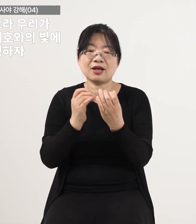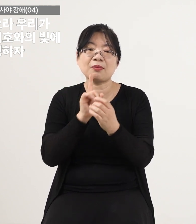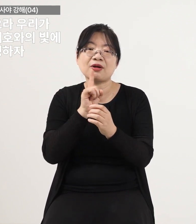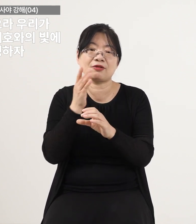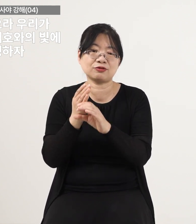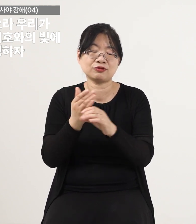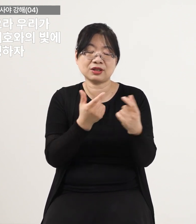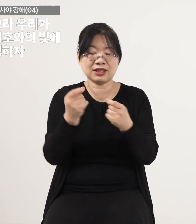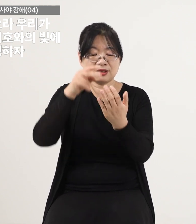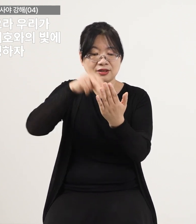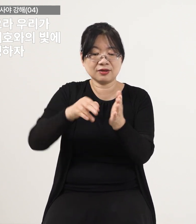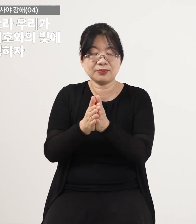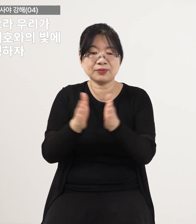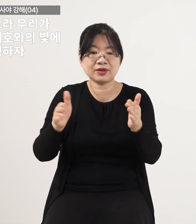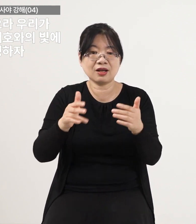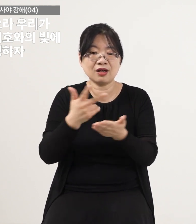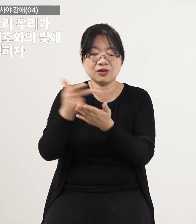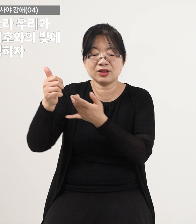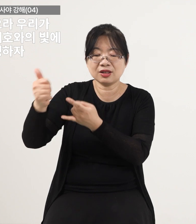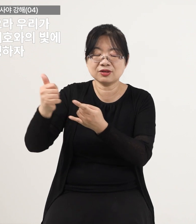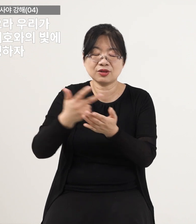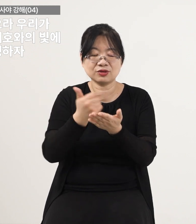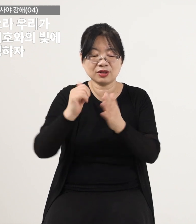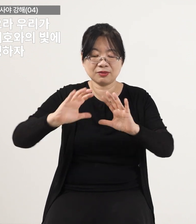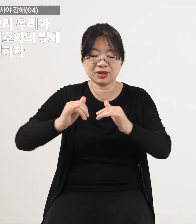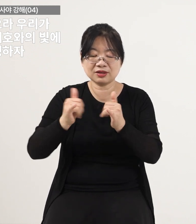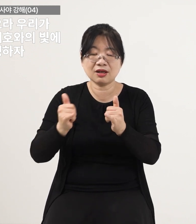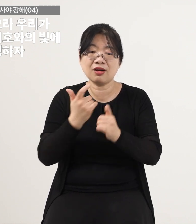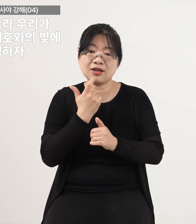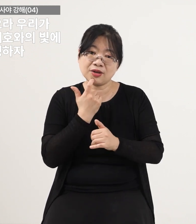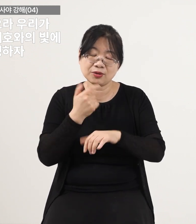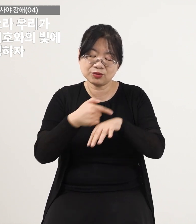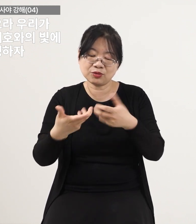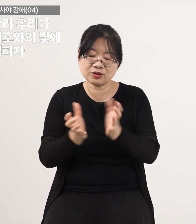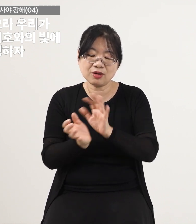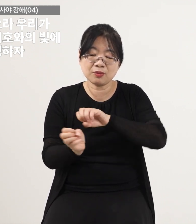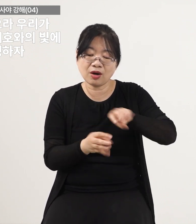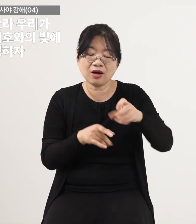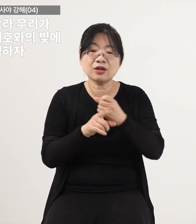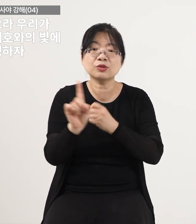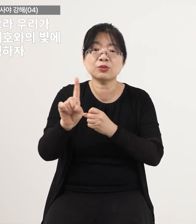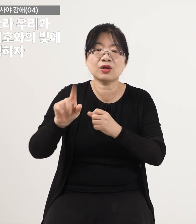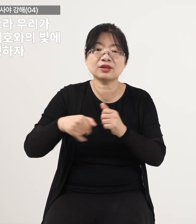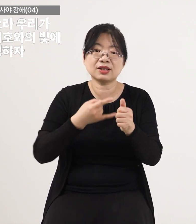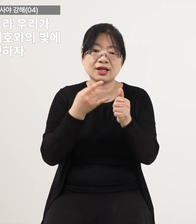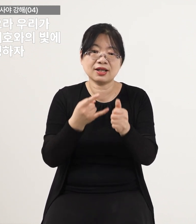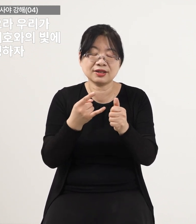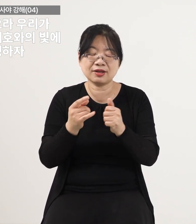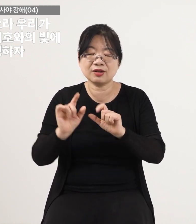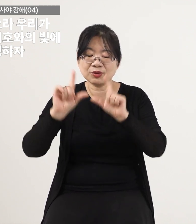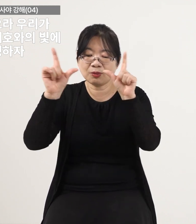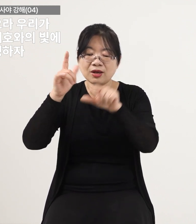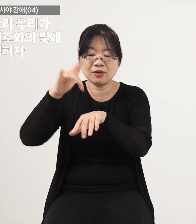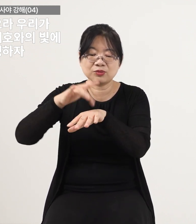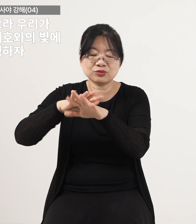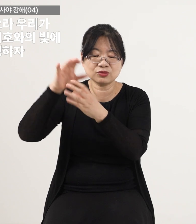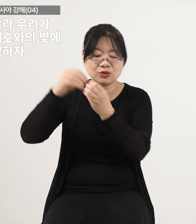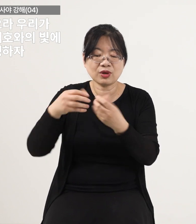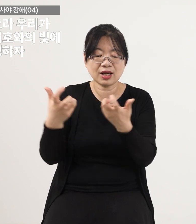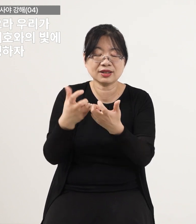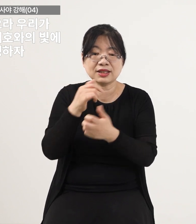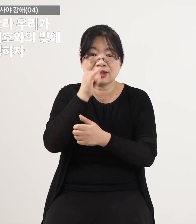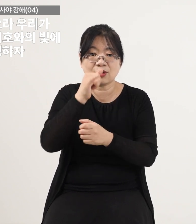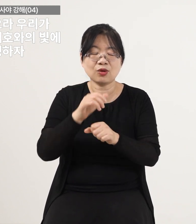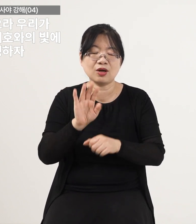읽읍시다. 시작. 주께서 주의 백성 야곱 족속을 버리셨음은 그들에게 동방 풍속이 가득하며